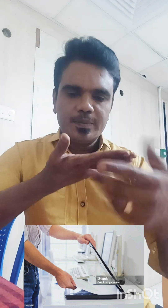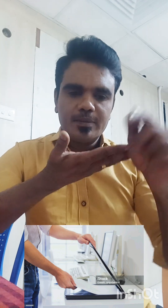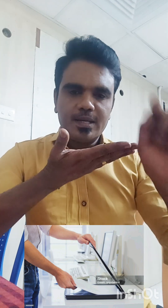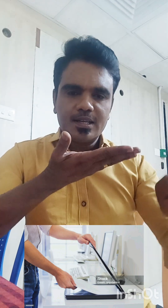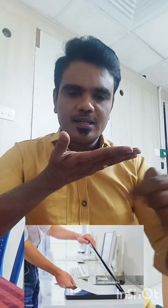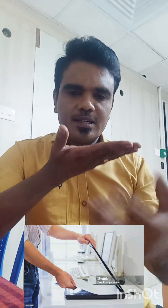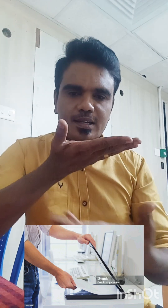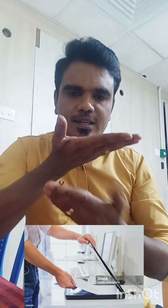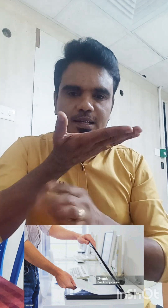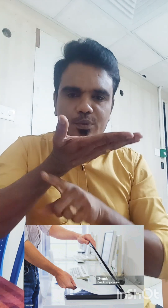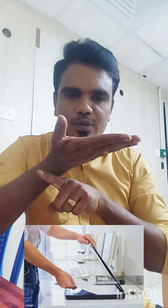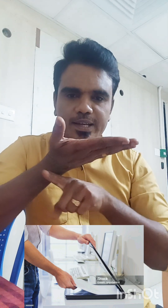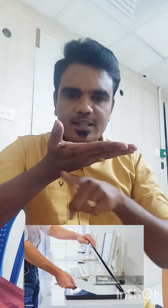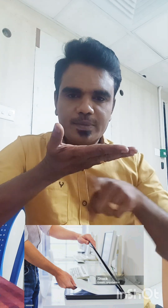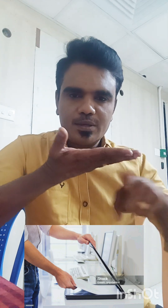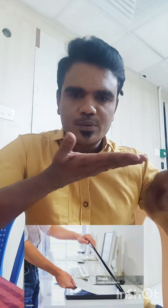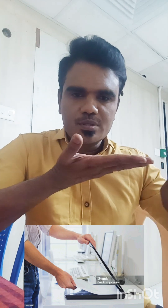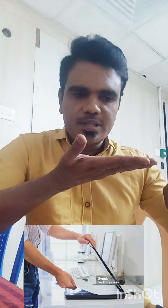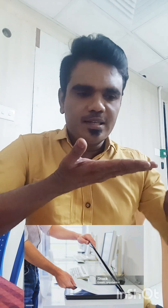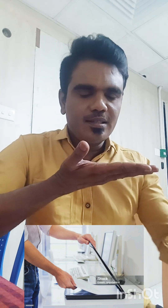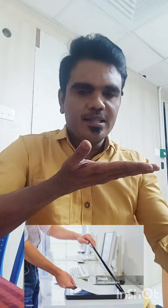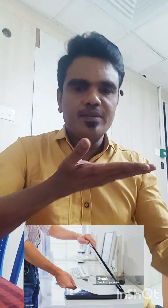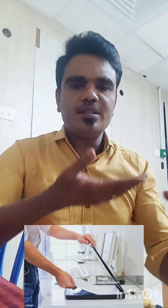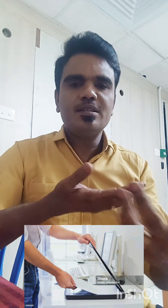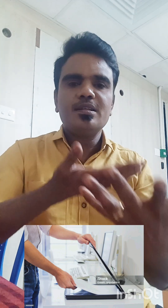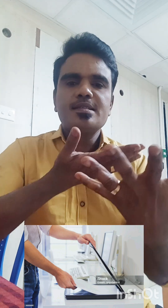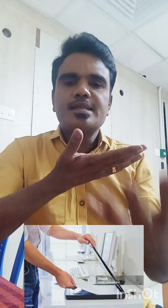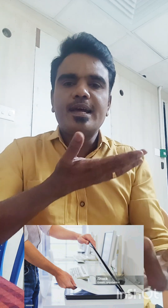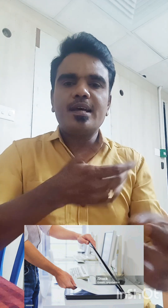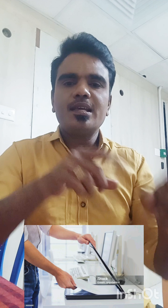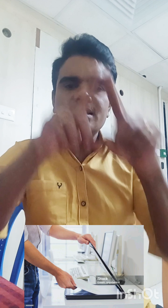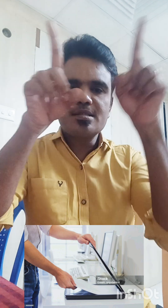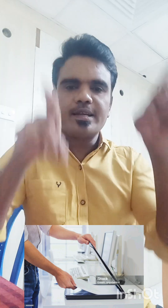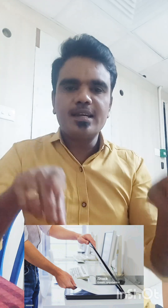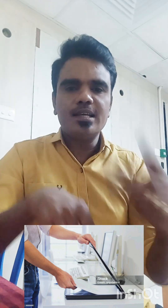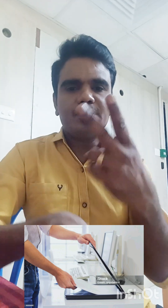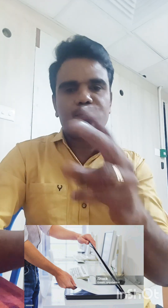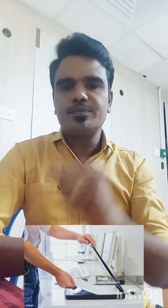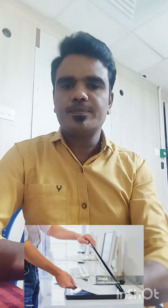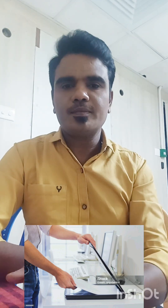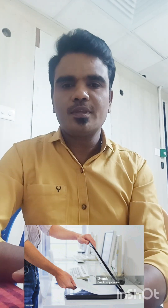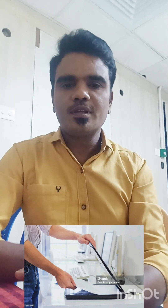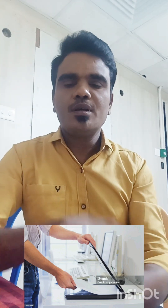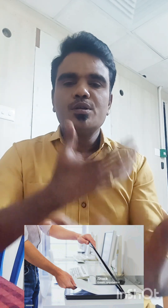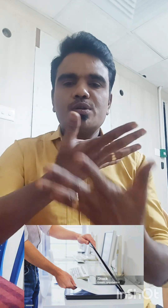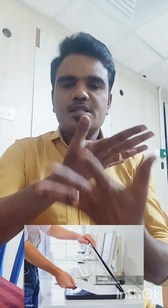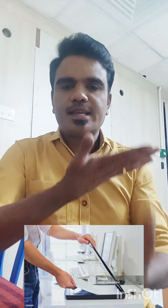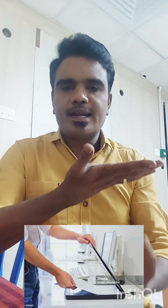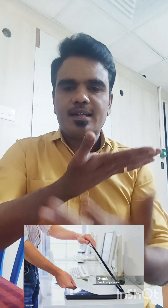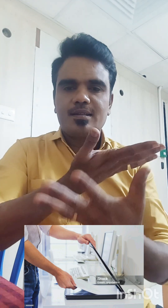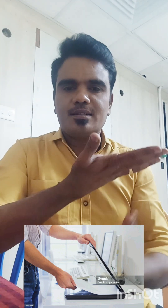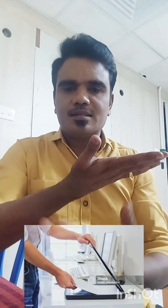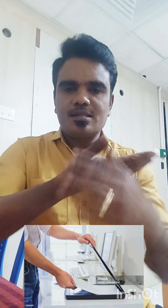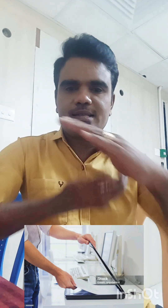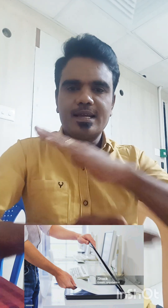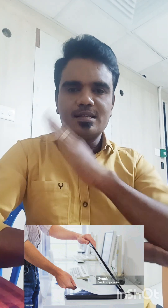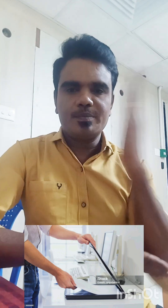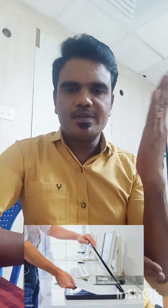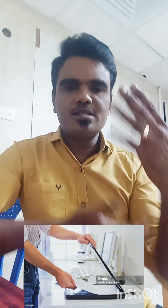பட்டன் அழுத்துறீங்கன்னா என்னாகும், லைட் இப்படி க்ளோஸ் ஆகிட்டு இங்கே வந்து ஸ்கேன் ஆகி ஸ்க்ரீனில் அது வரும். ஸோ அது ஸ்கேனர். இப்படி வச்சுட்டு இப்படி